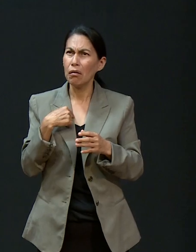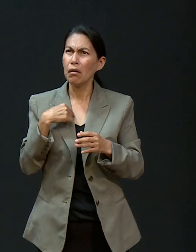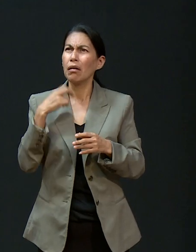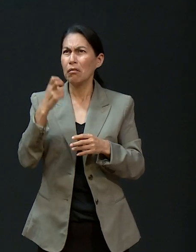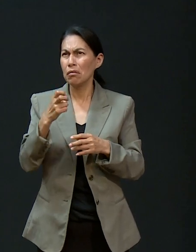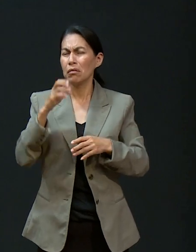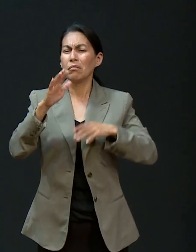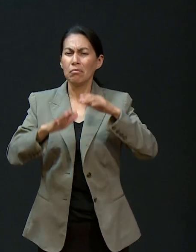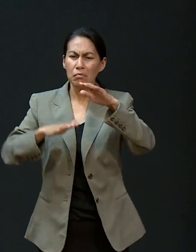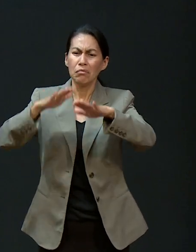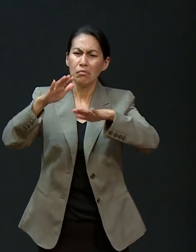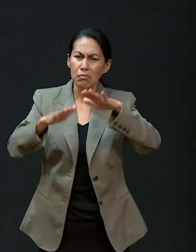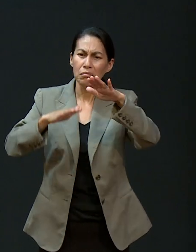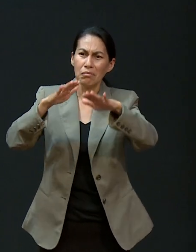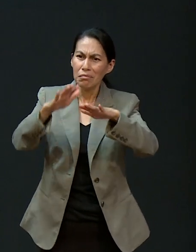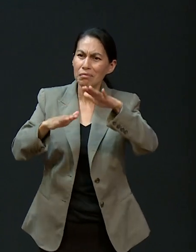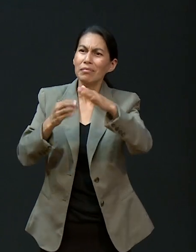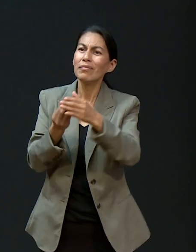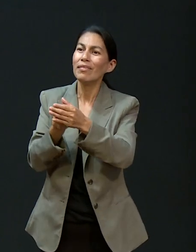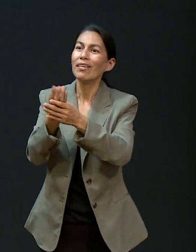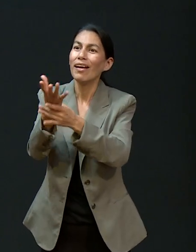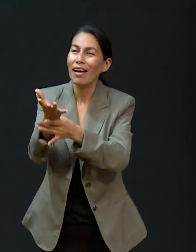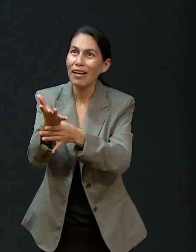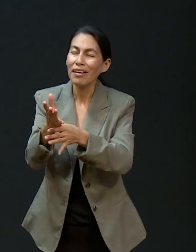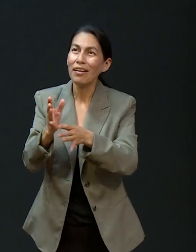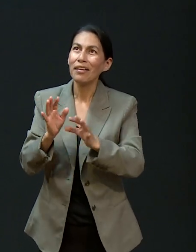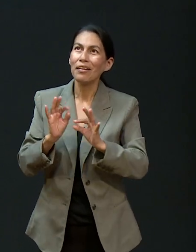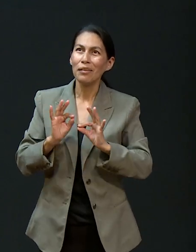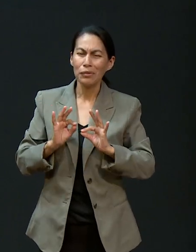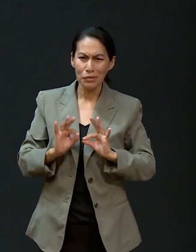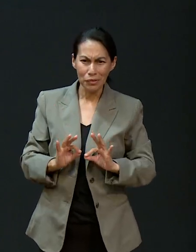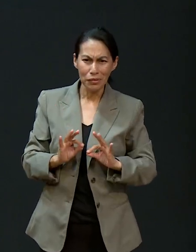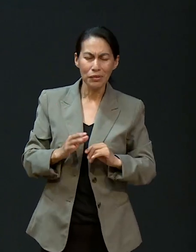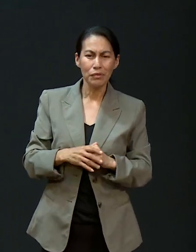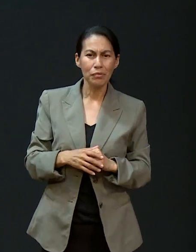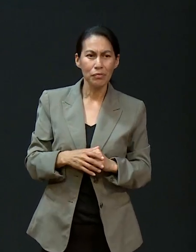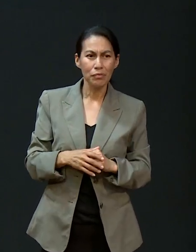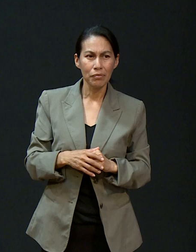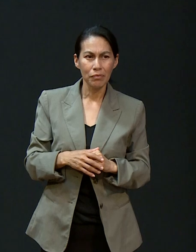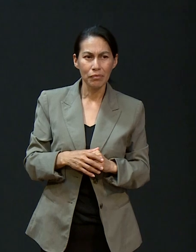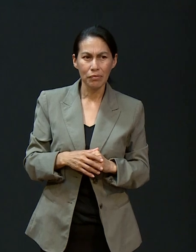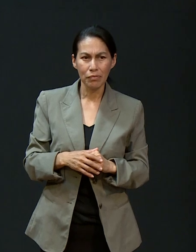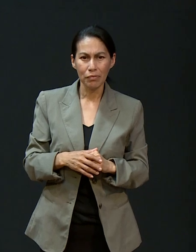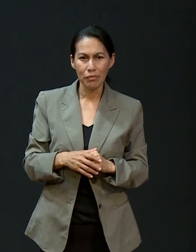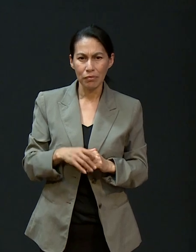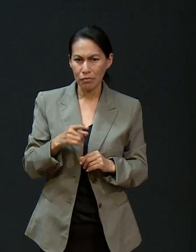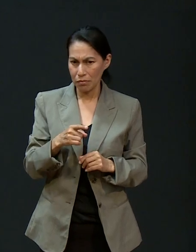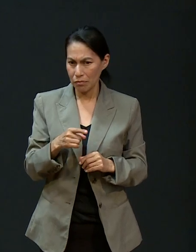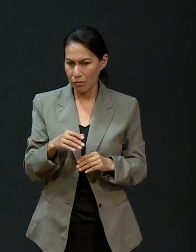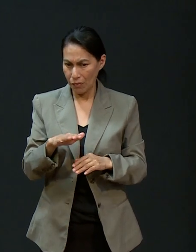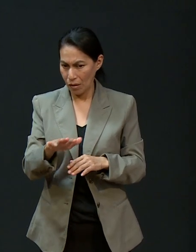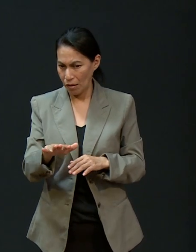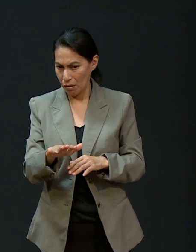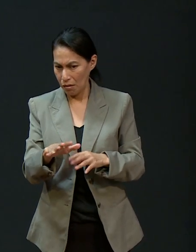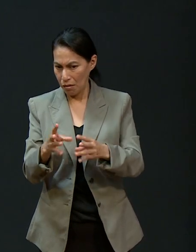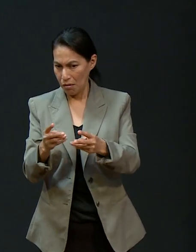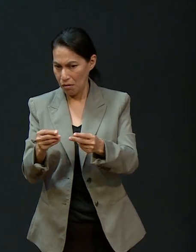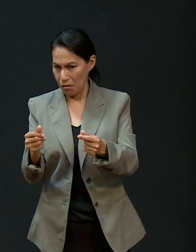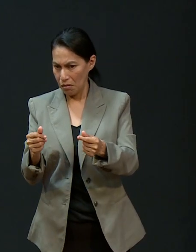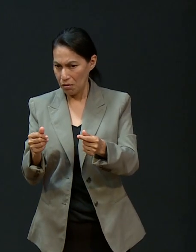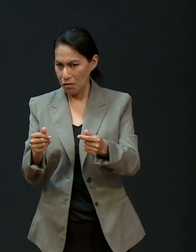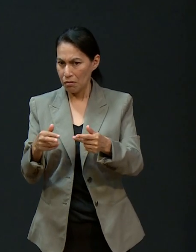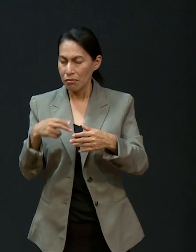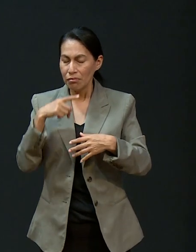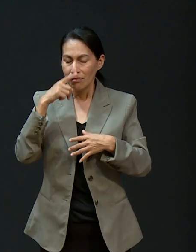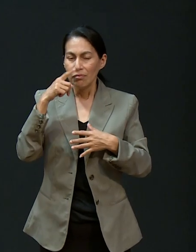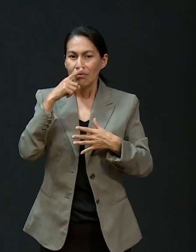esposa y nosotros. Me lancé y conseguí salir. O sea, ya estabas más tranquilo, más en el banco de arena. Tú podías